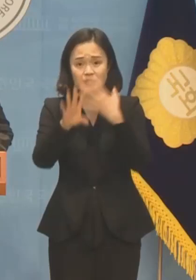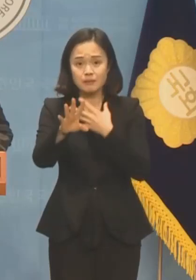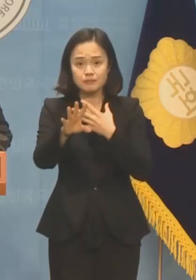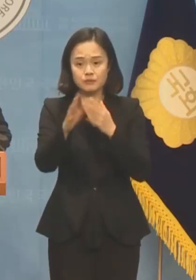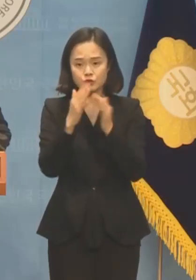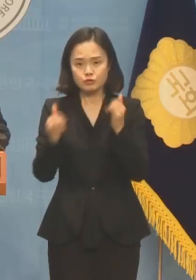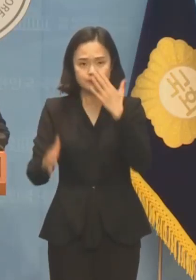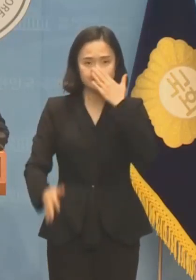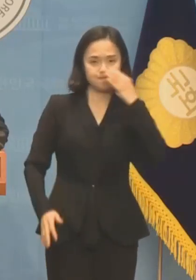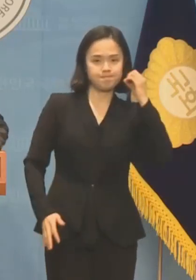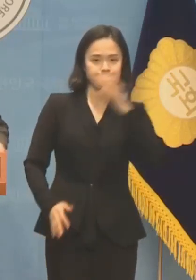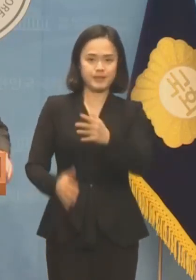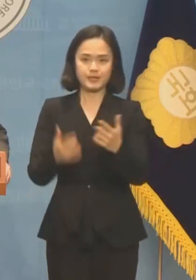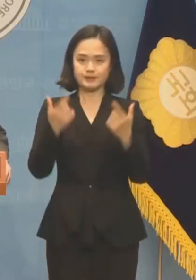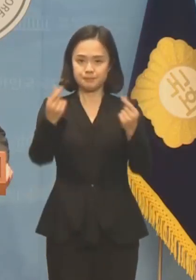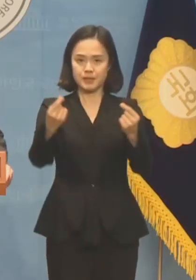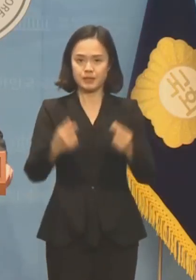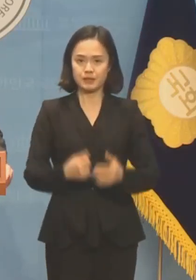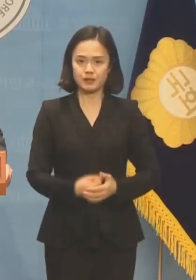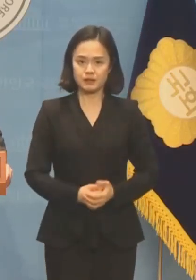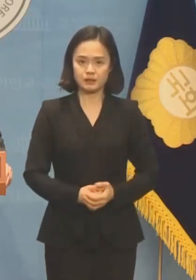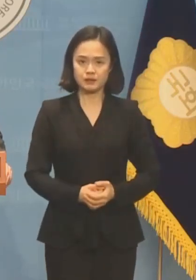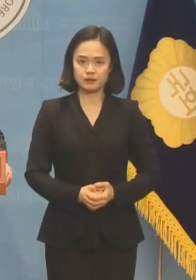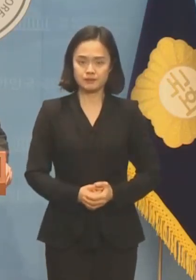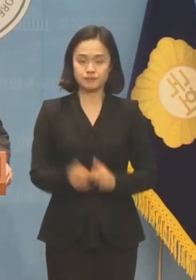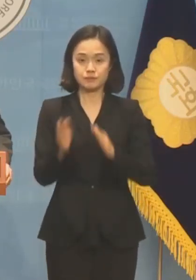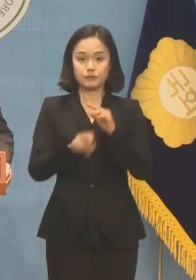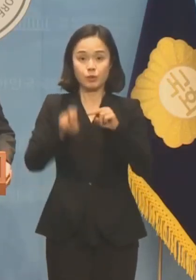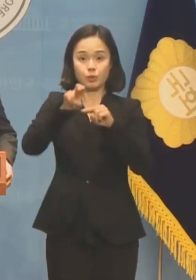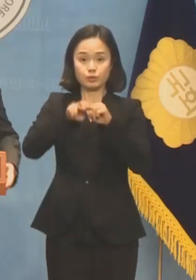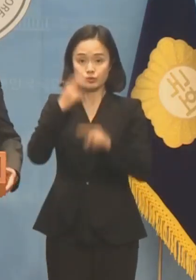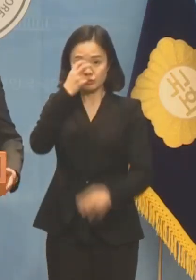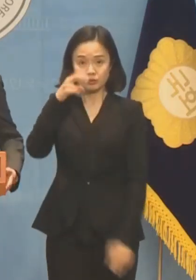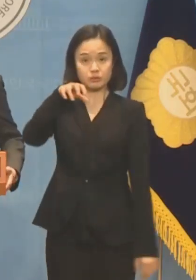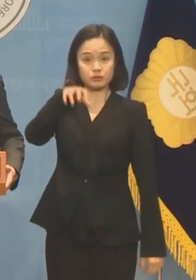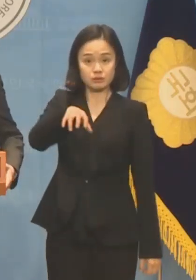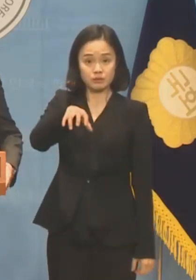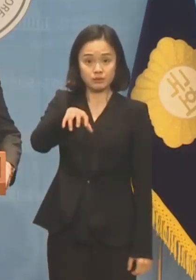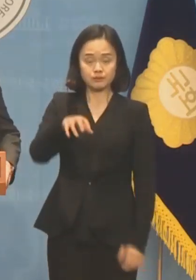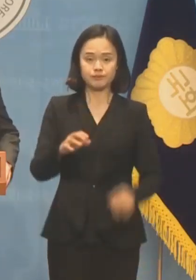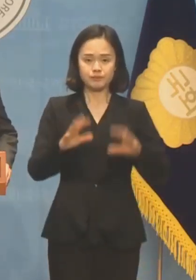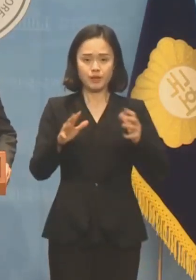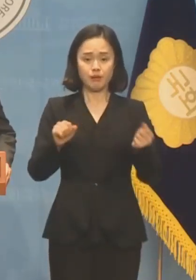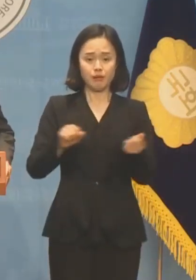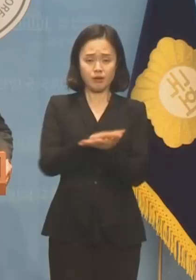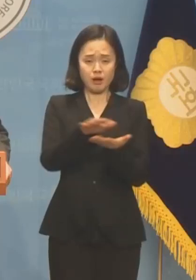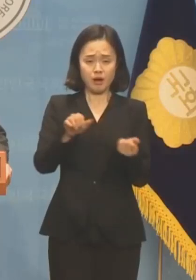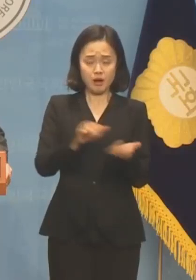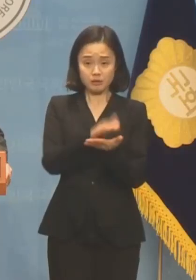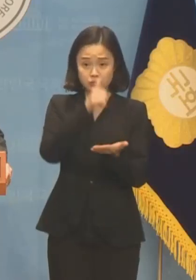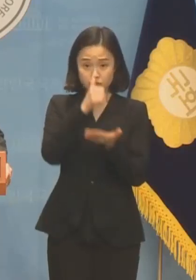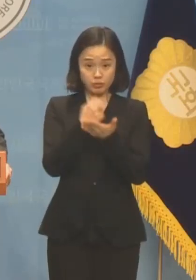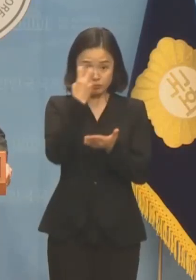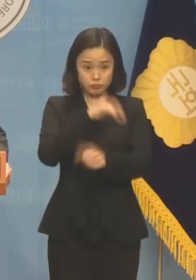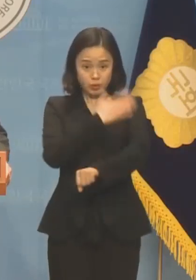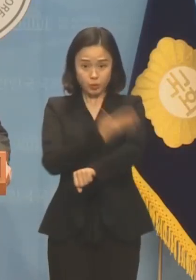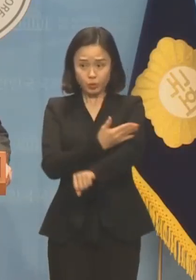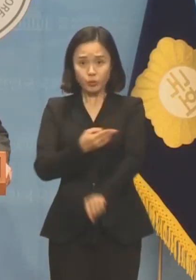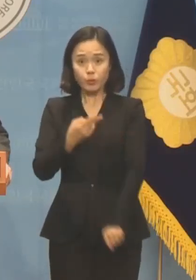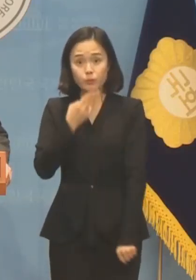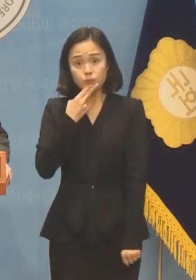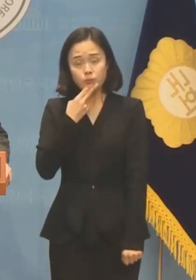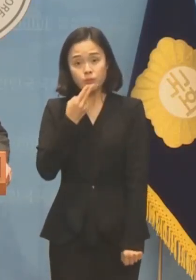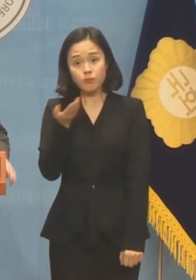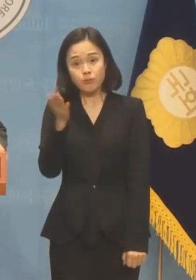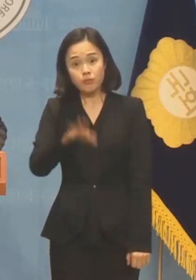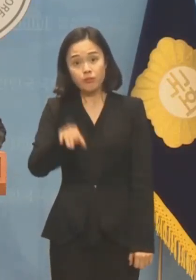행위입니다. 더욱이 공수처가 내란죄에 대한 수사권이 없는데도 불구하고 권한